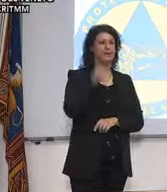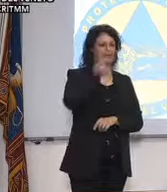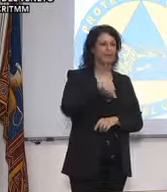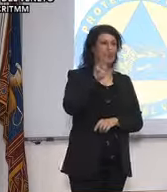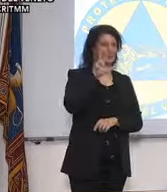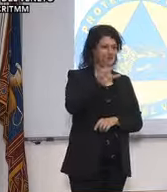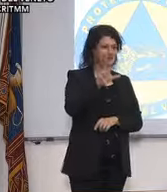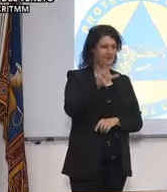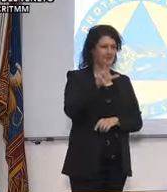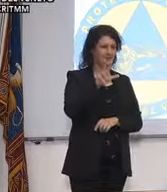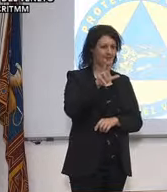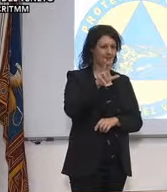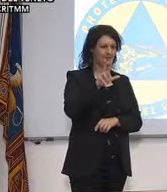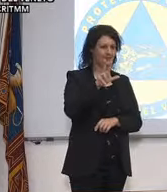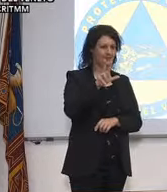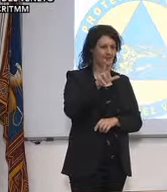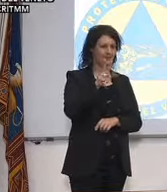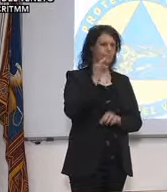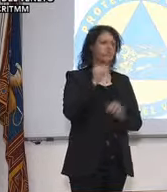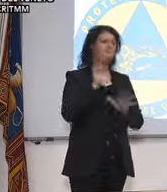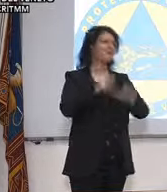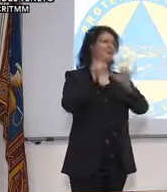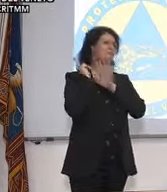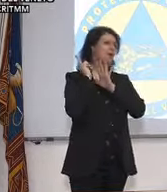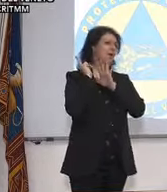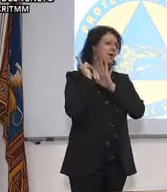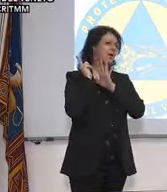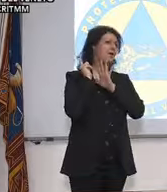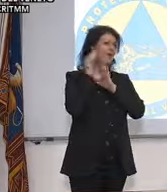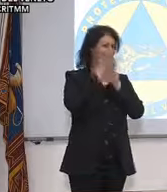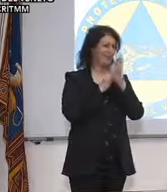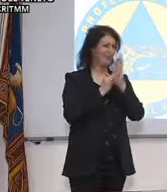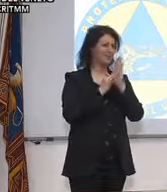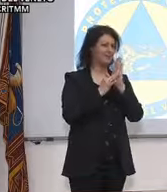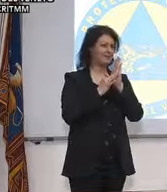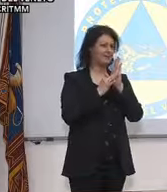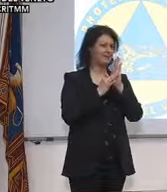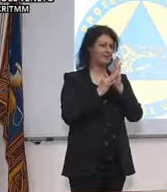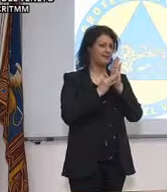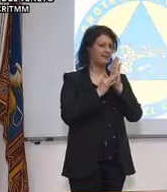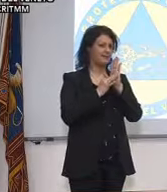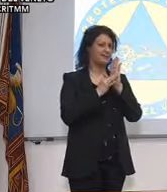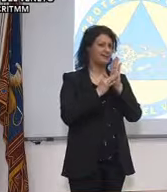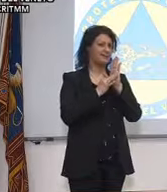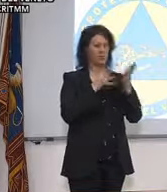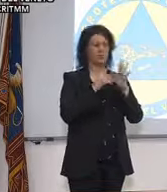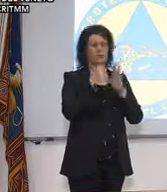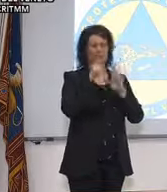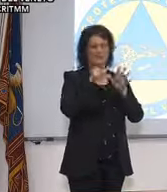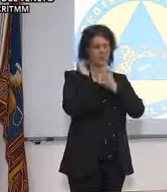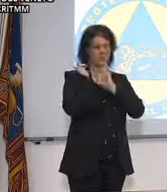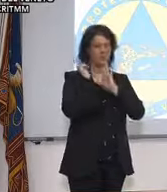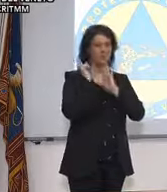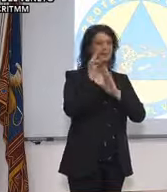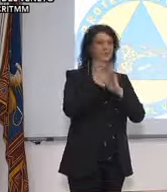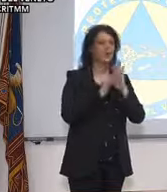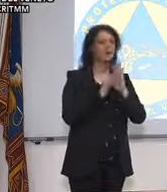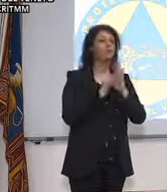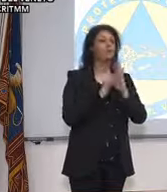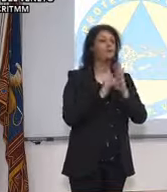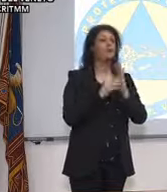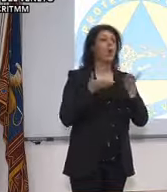1.003 di una settimana fa, perché poi ho visto, insomma, i dati erano del 26, quindi una settimana fa, e